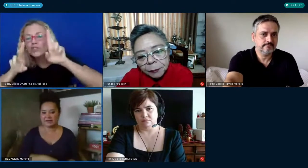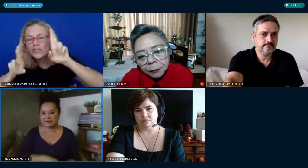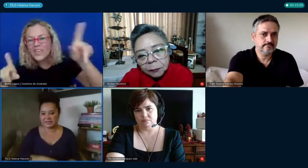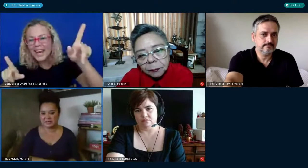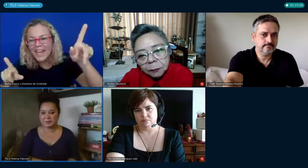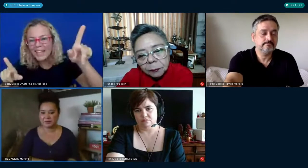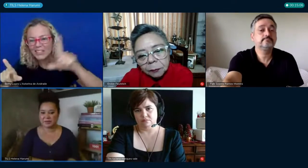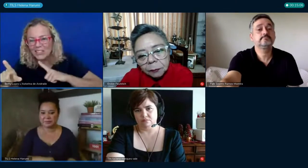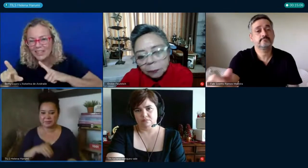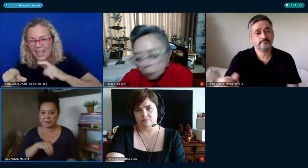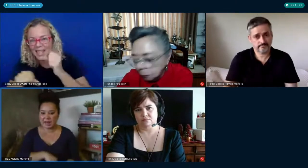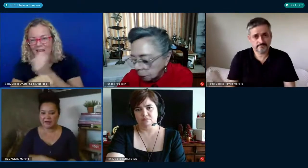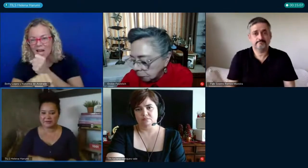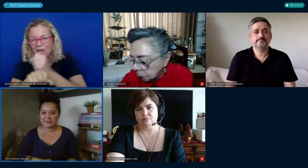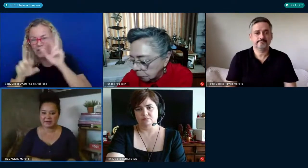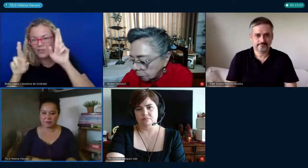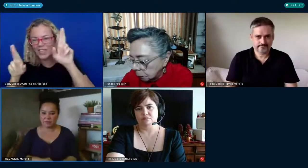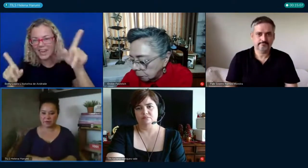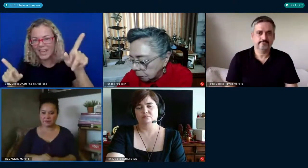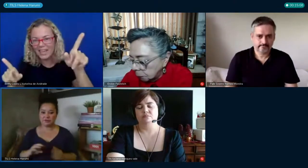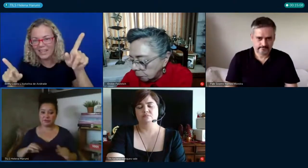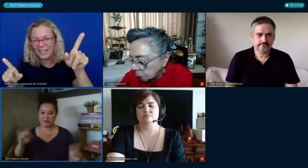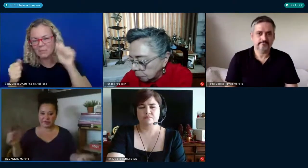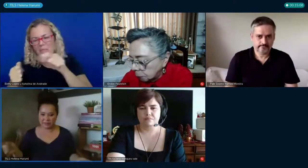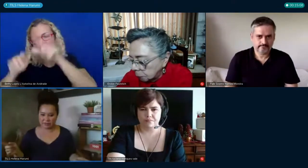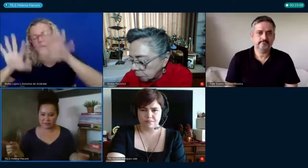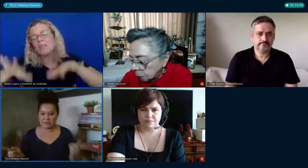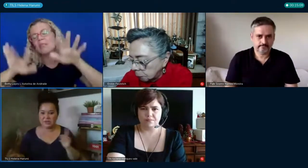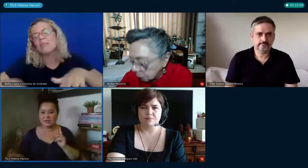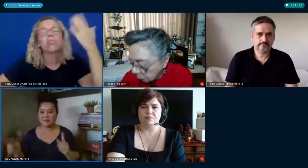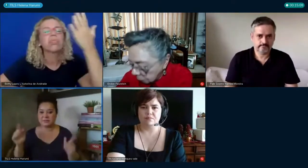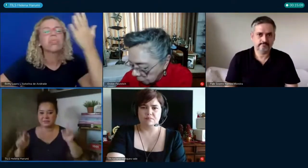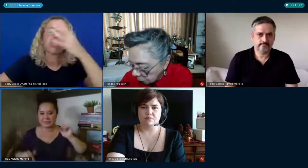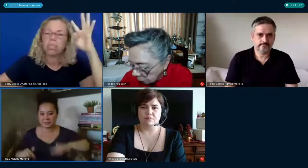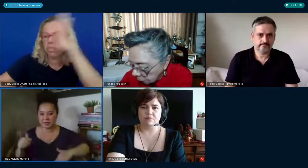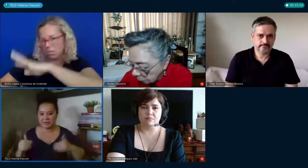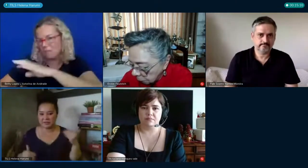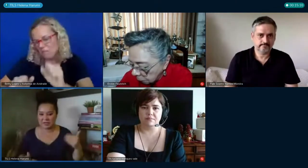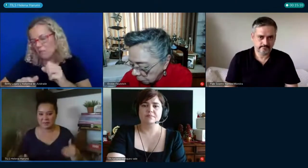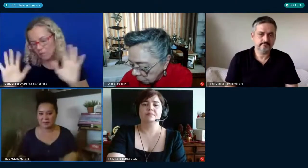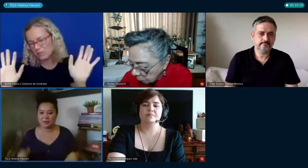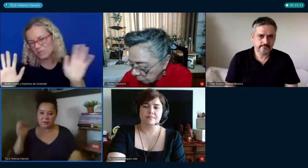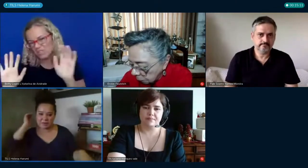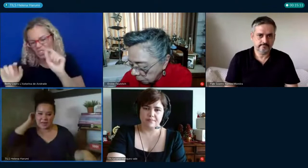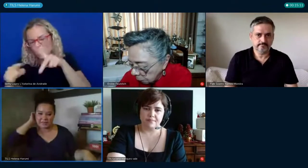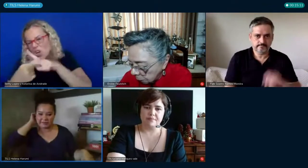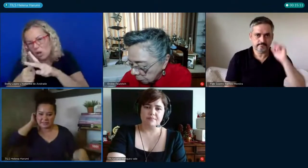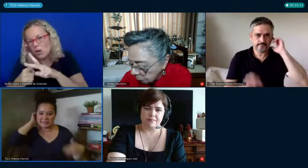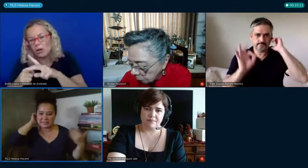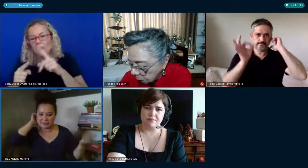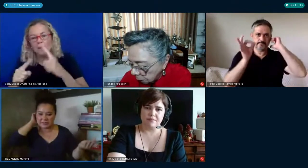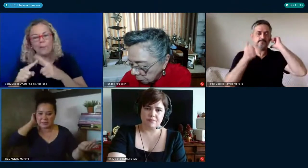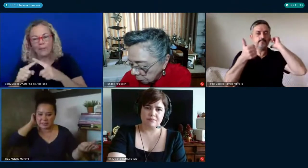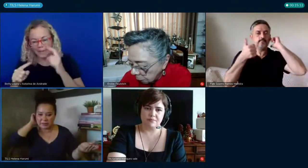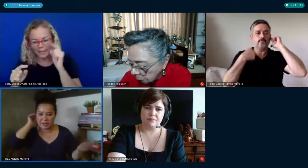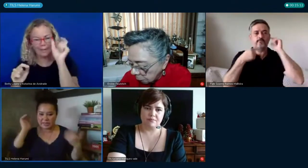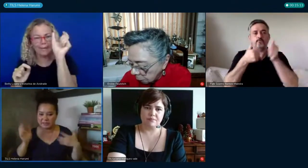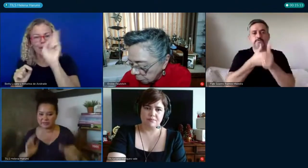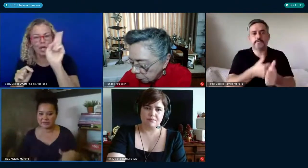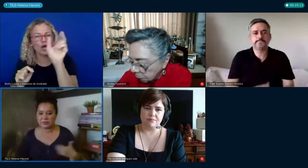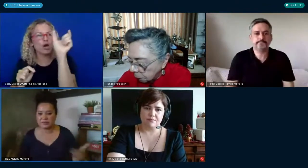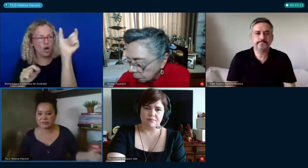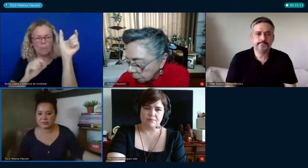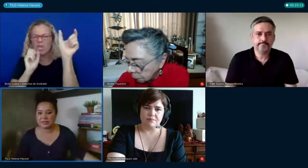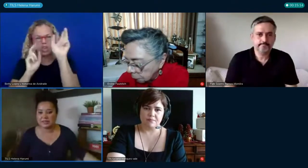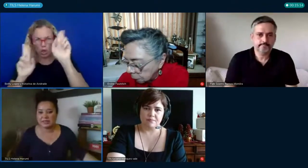ver nas referências bibliográficas estava com um ano diferente. Então, você precisa só rever para colocar, fazer as citações da maneira